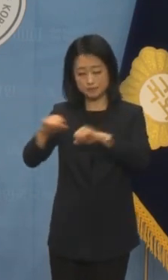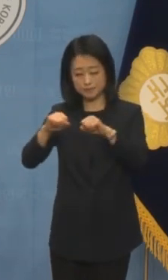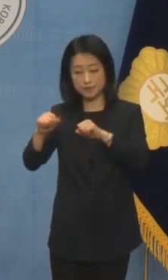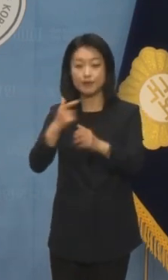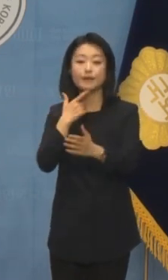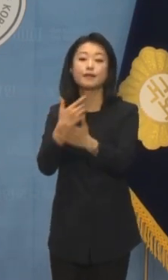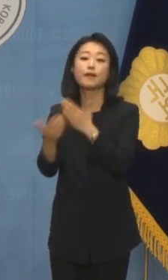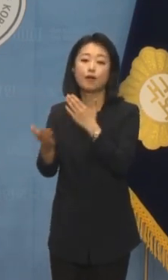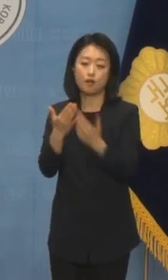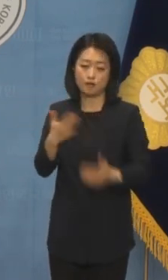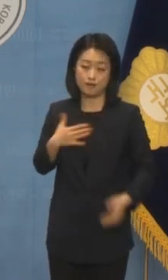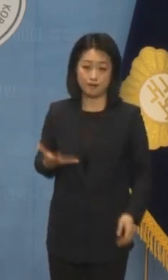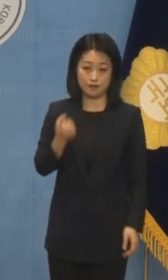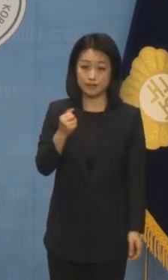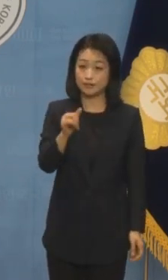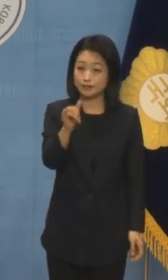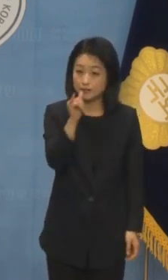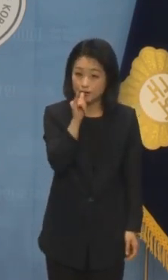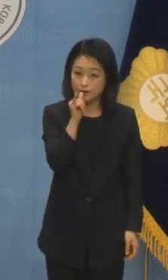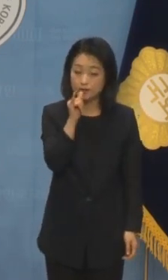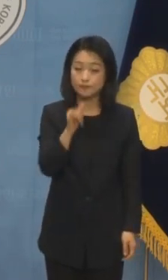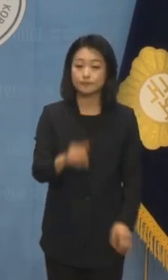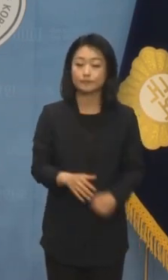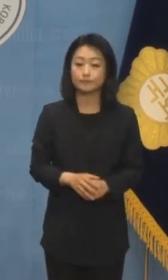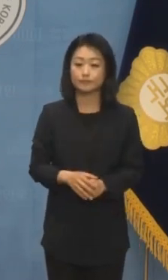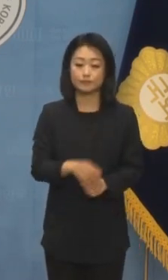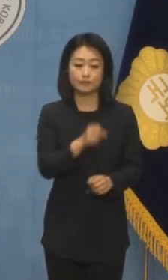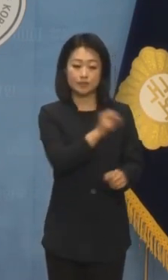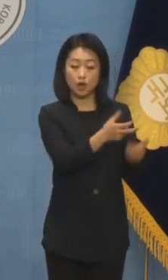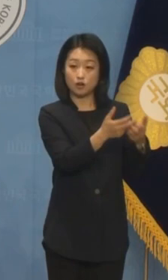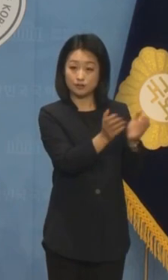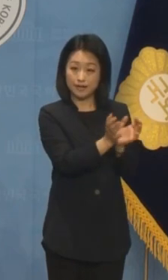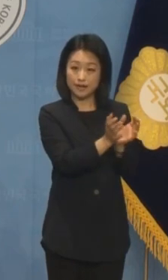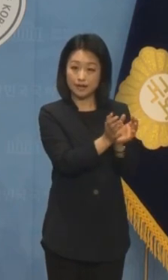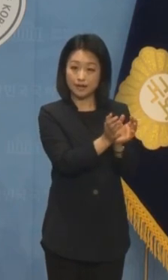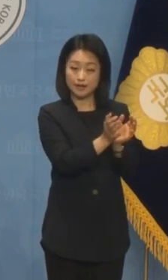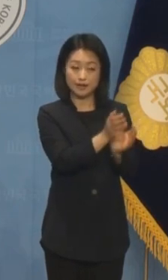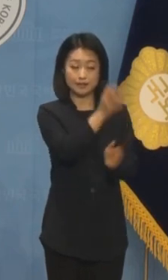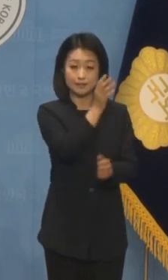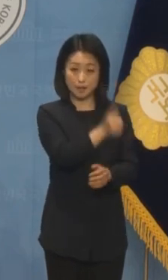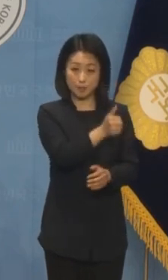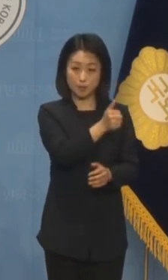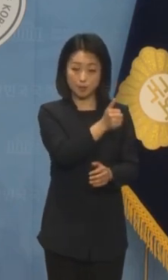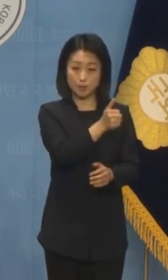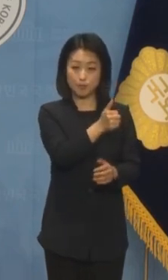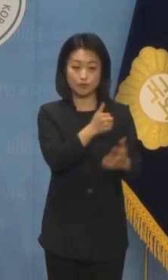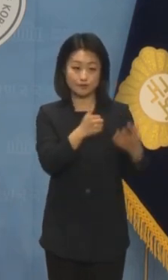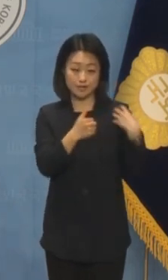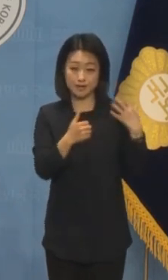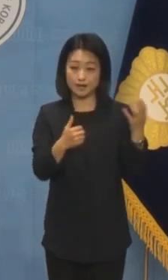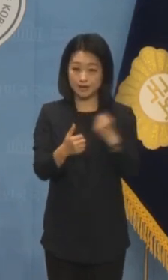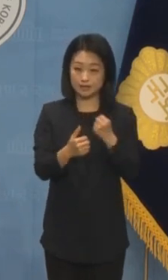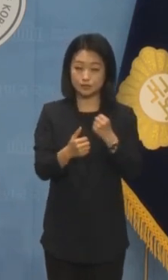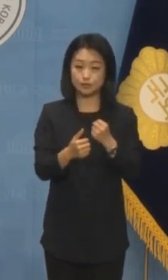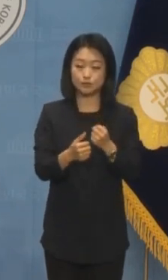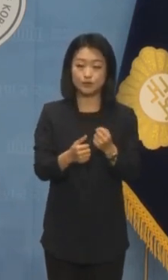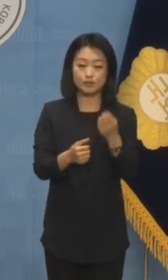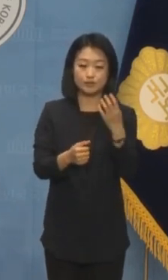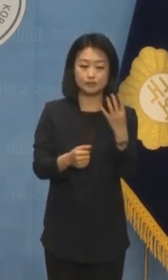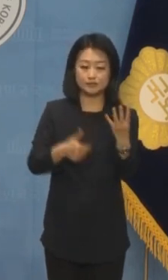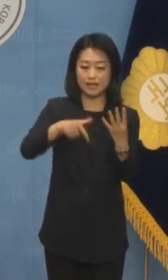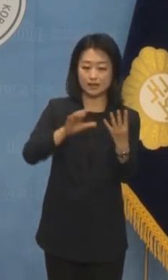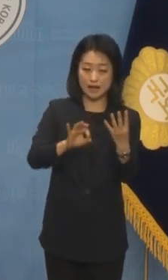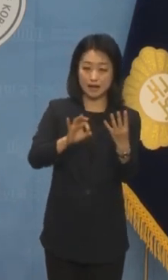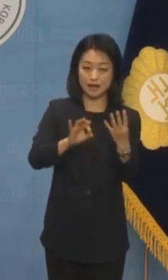전개했던 경험이 있습니다. 집권 여당 당 대표로서 4강 외교와 평창